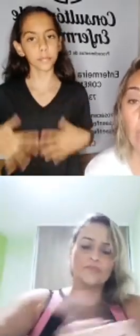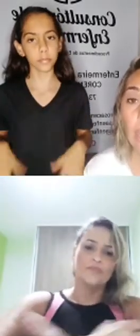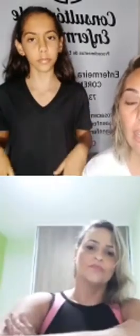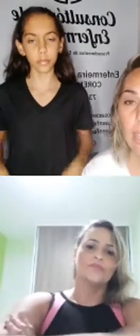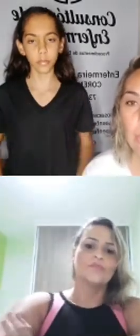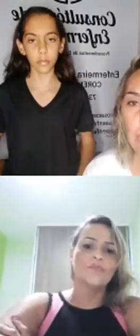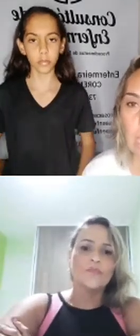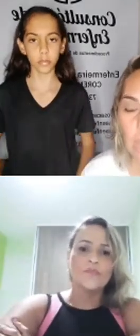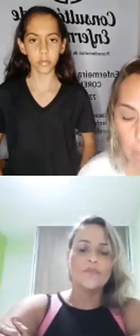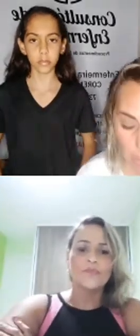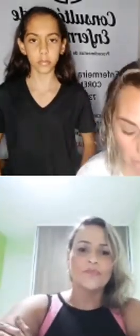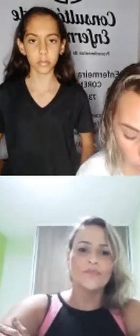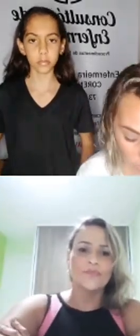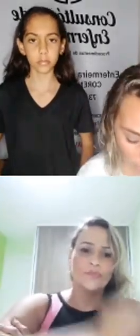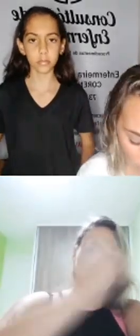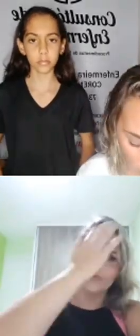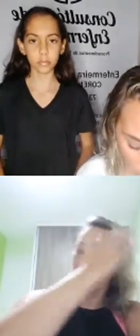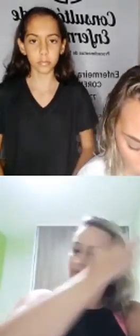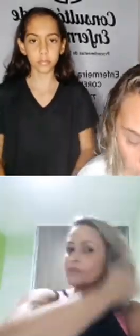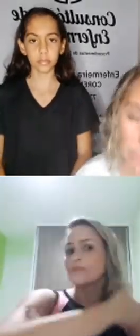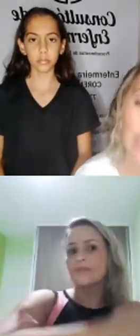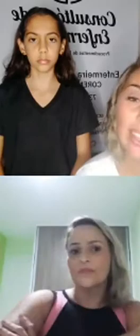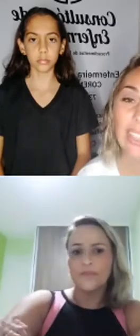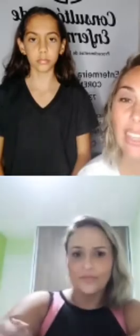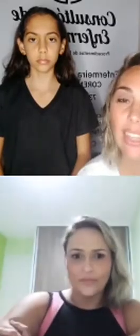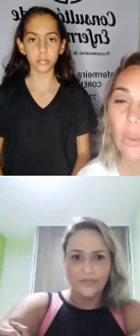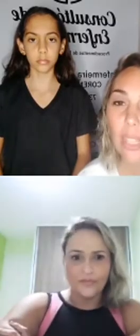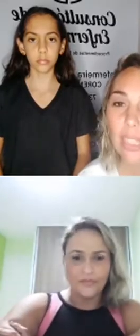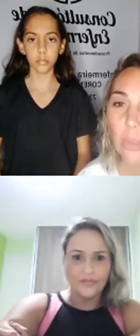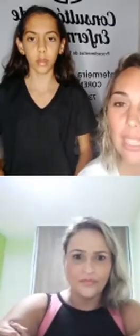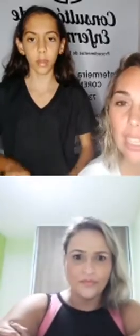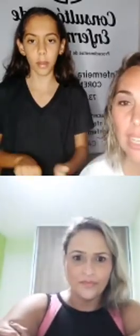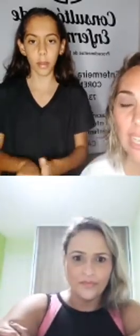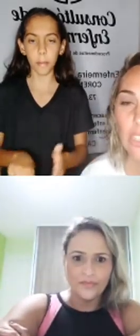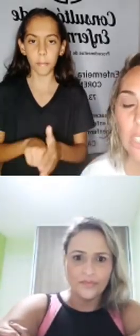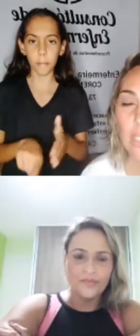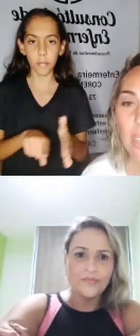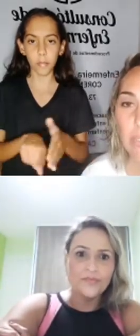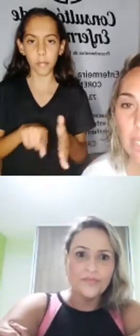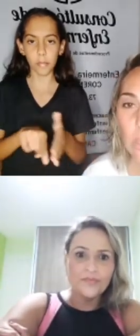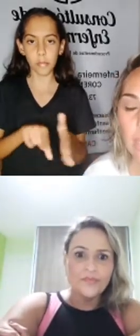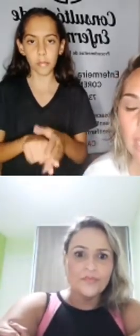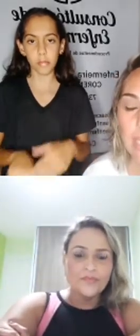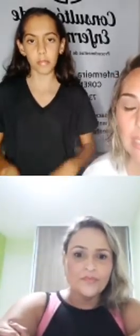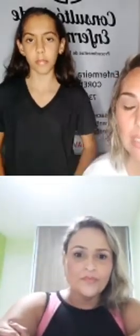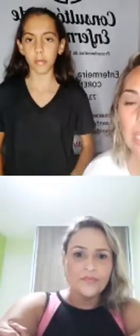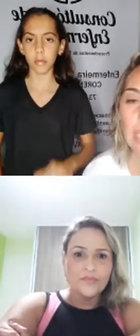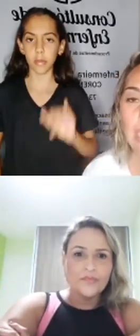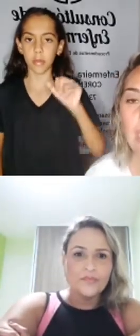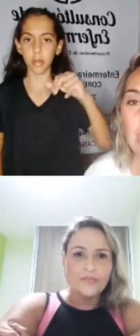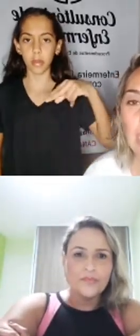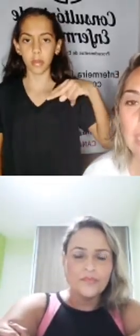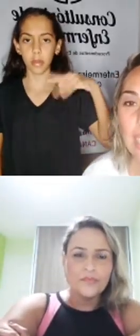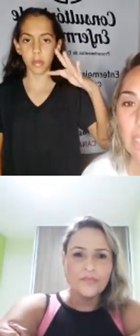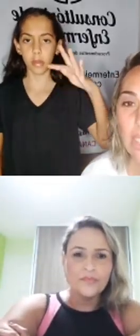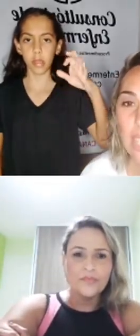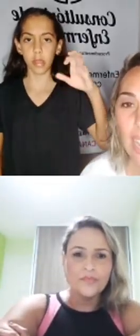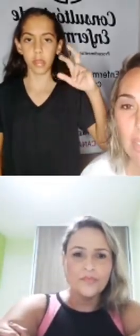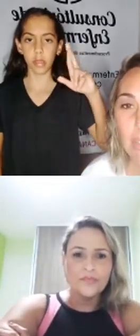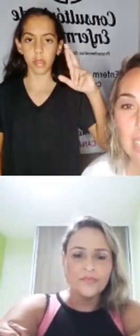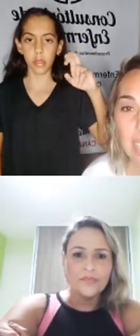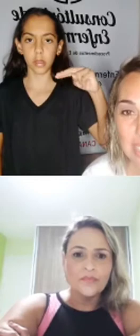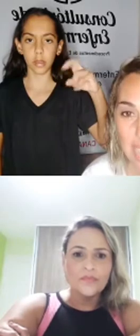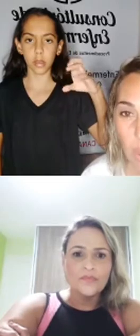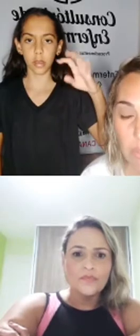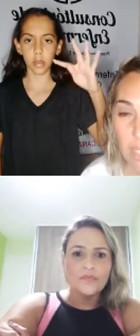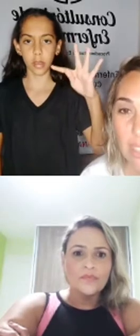pré-natal? Fizeram uma pergunta aqui, doutora, que alguém está com a internet travando na casa dela e se a nossa live